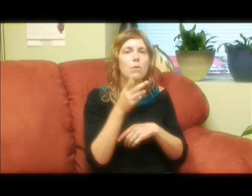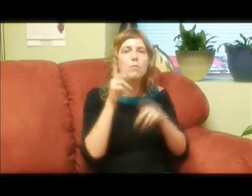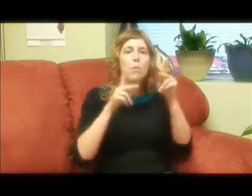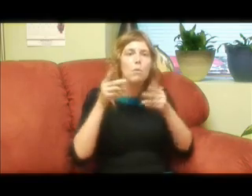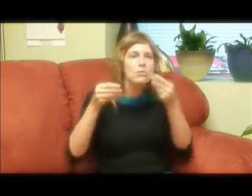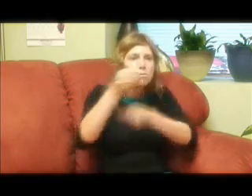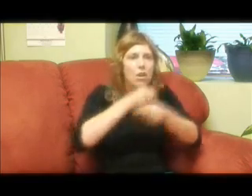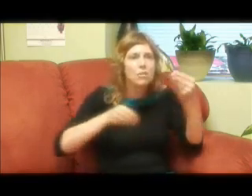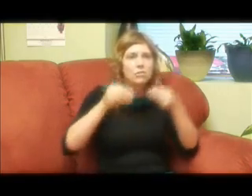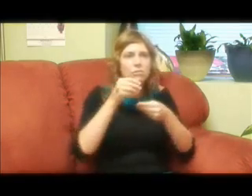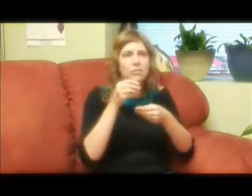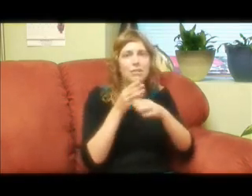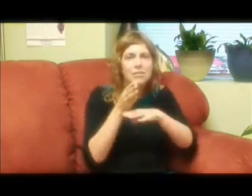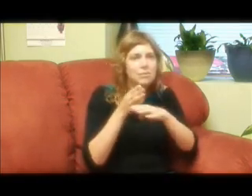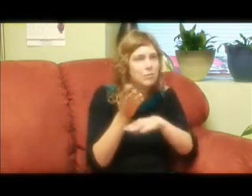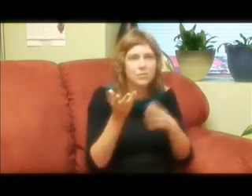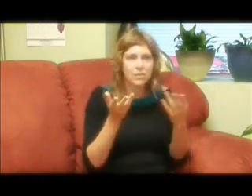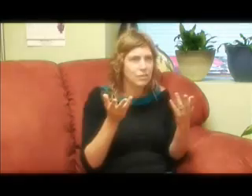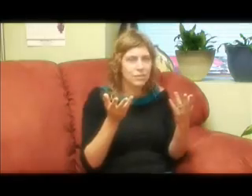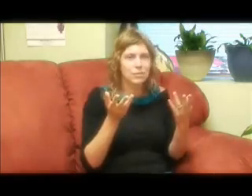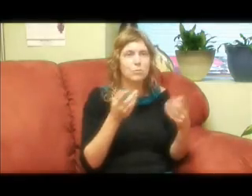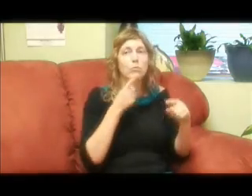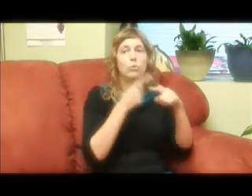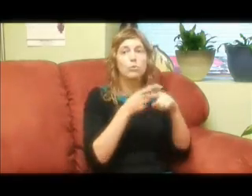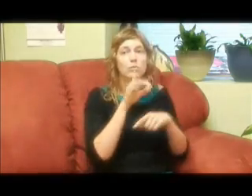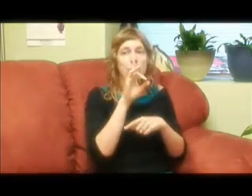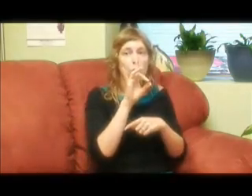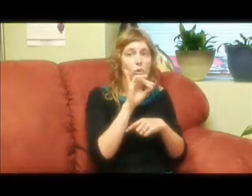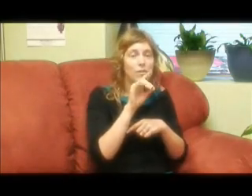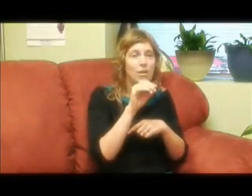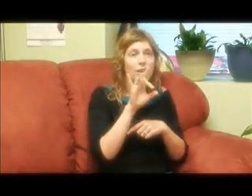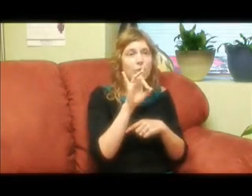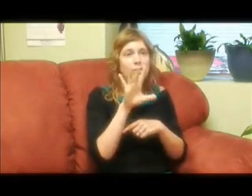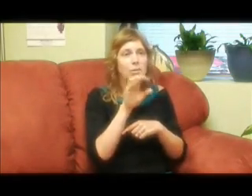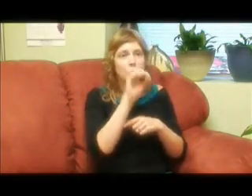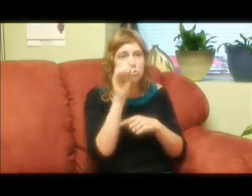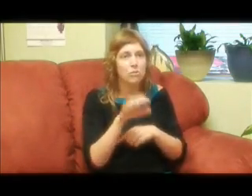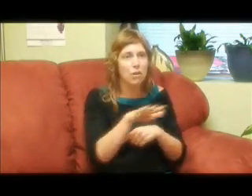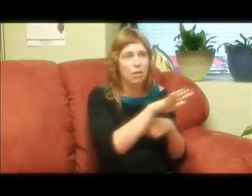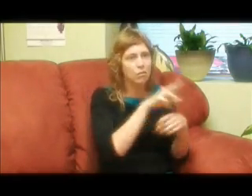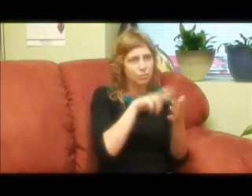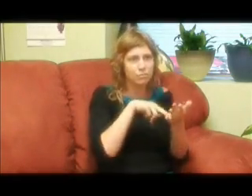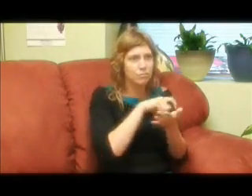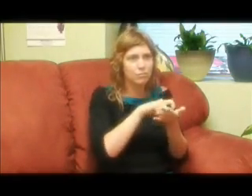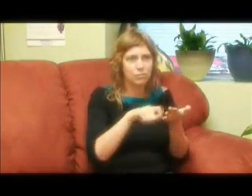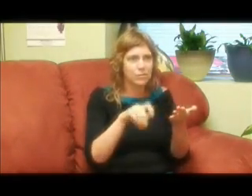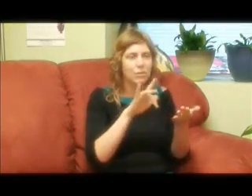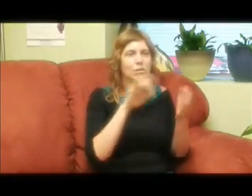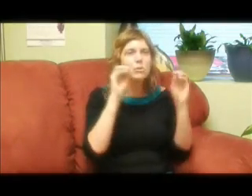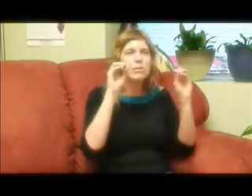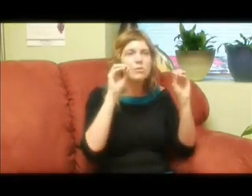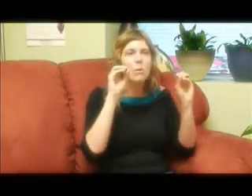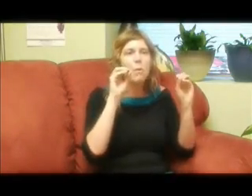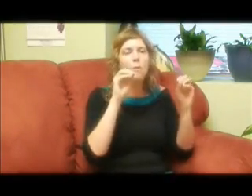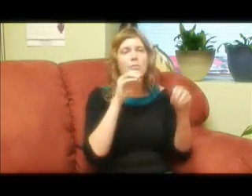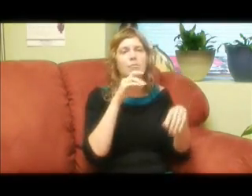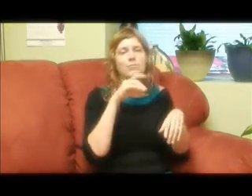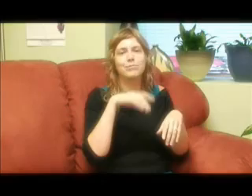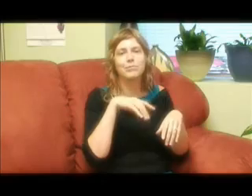la télévision, les gens qui... les conversations de corridor, les petites informations qui se passent aussi, c'est pas accessible